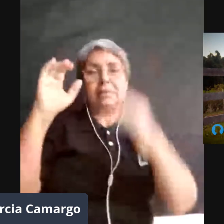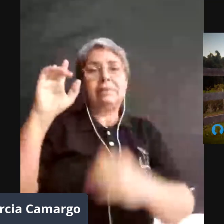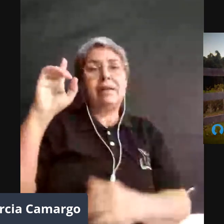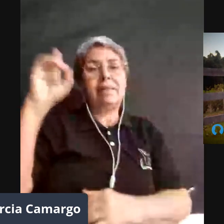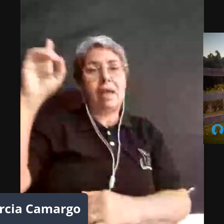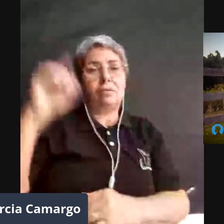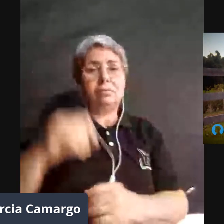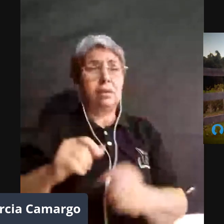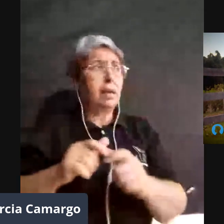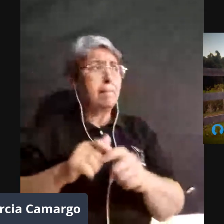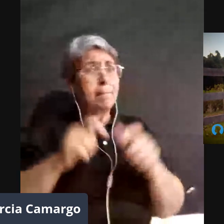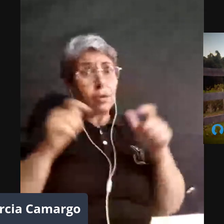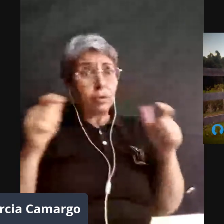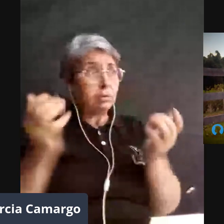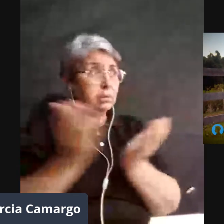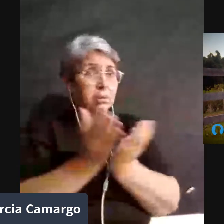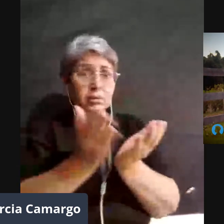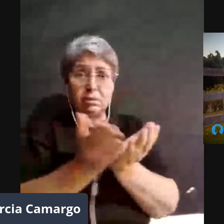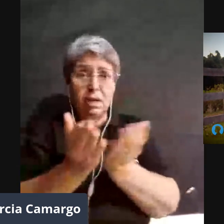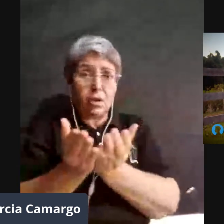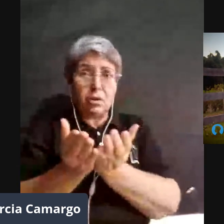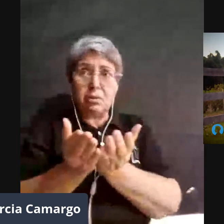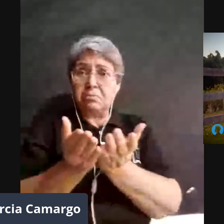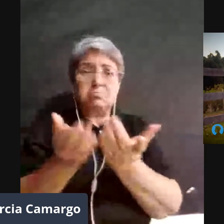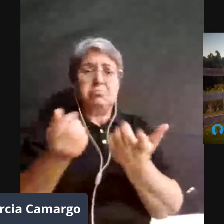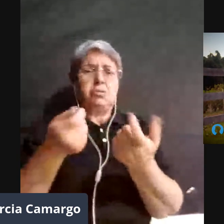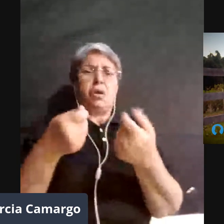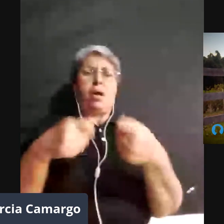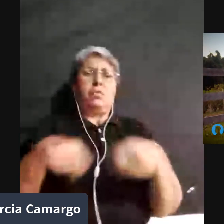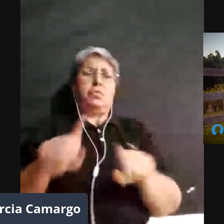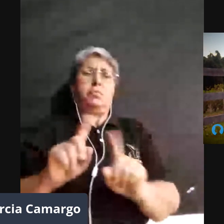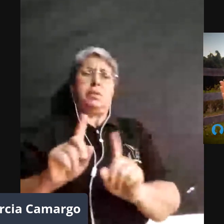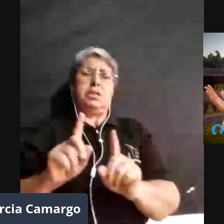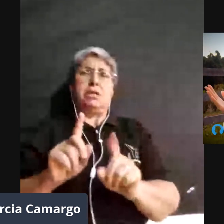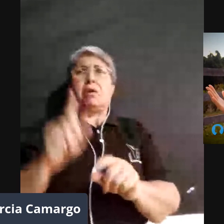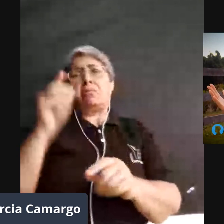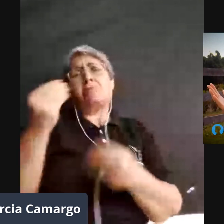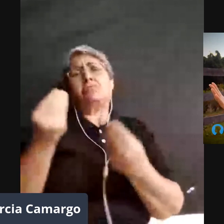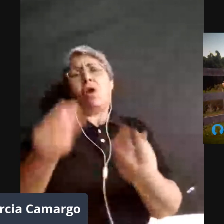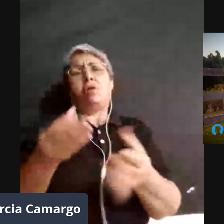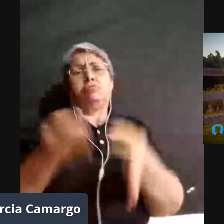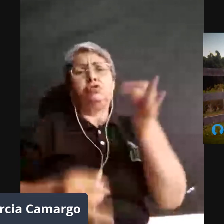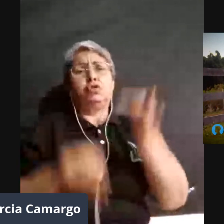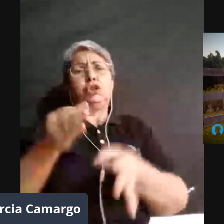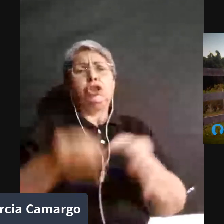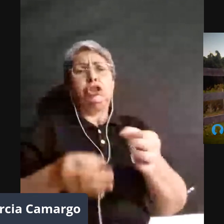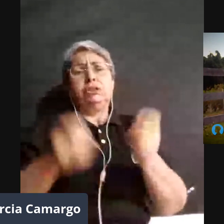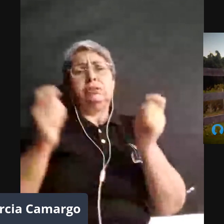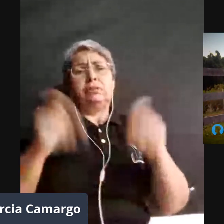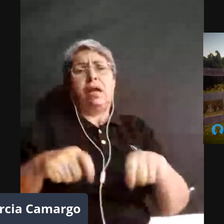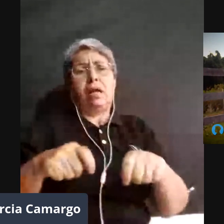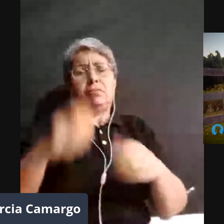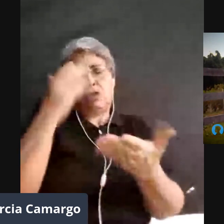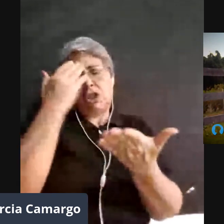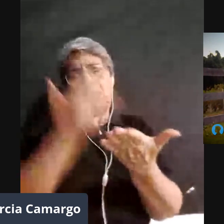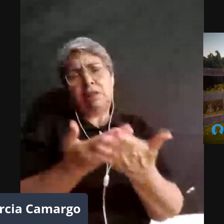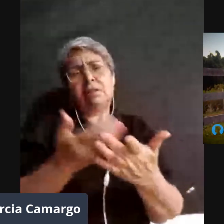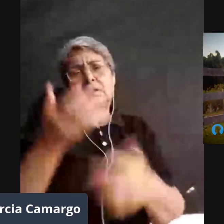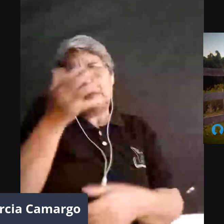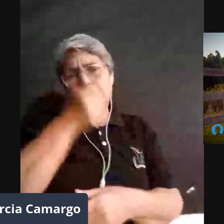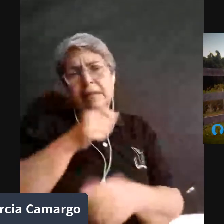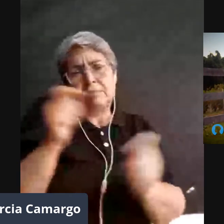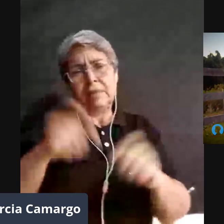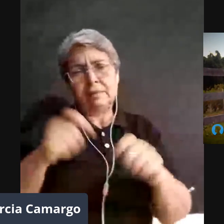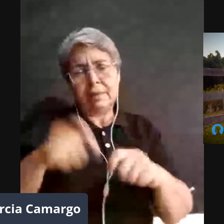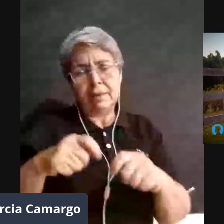e evangélicos, não é necessário isso. Porque Deus nos declara justos, apenas creia nisso e será salvo. Mas nesse tipo